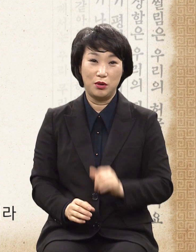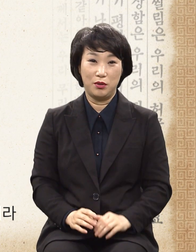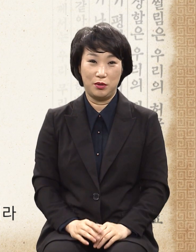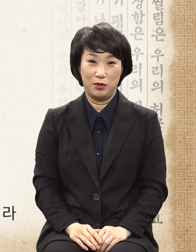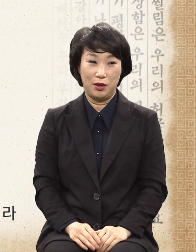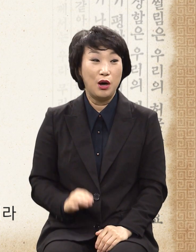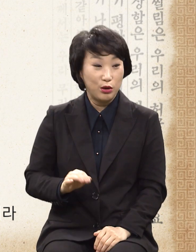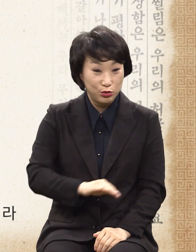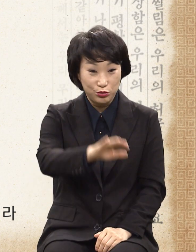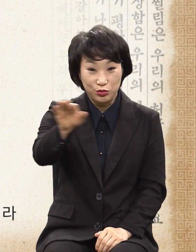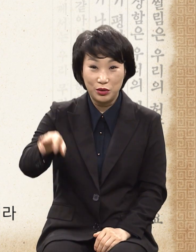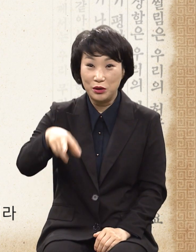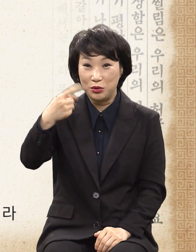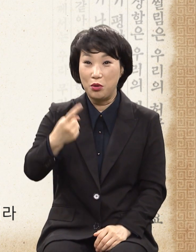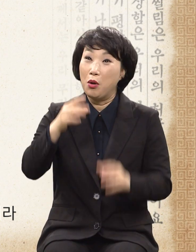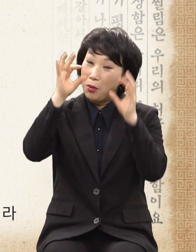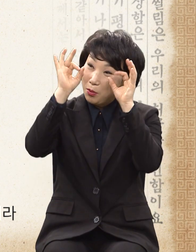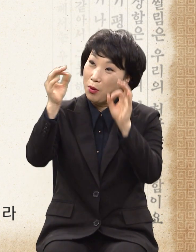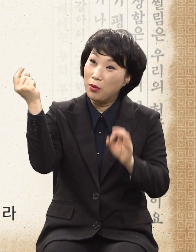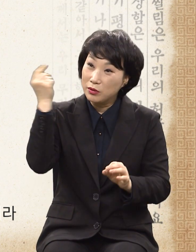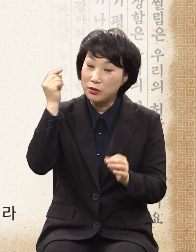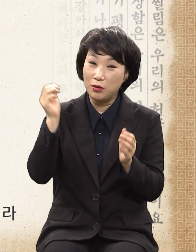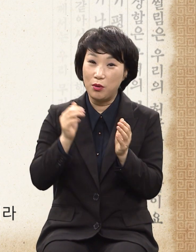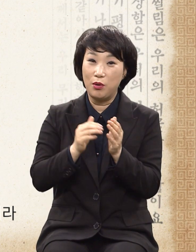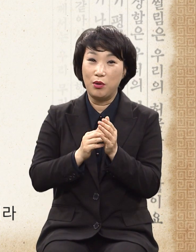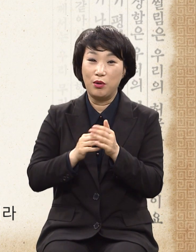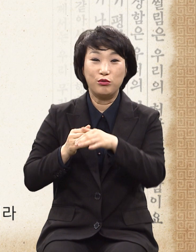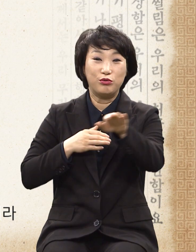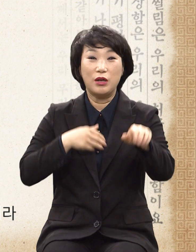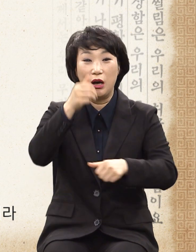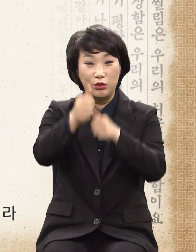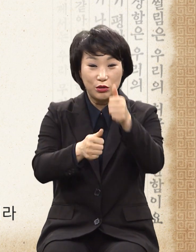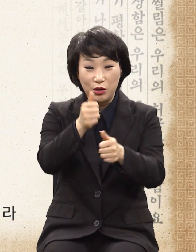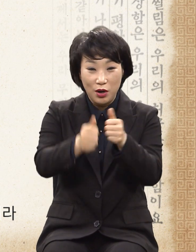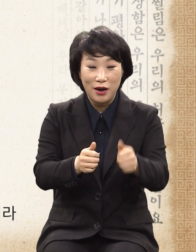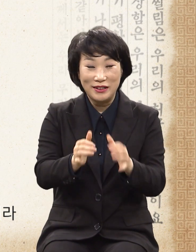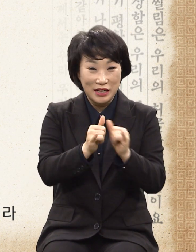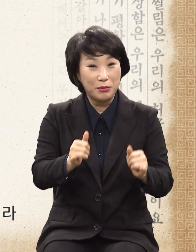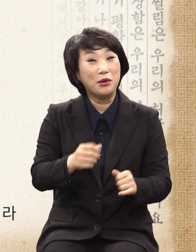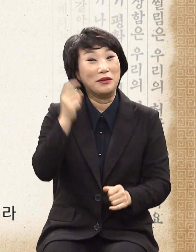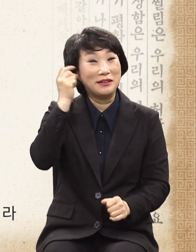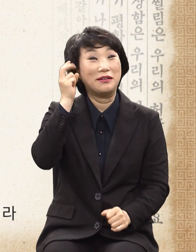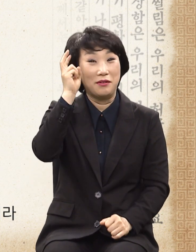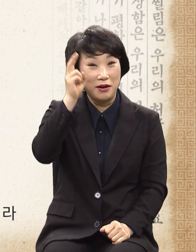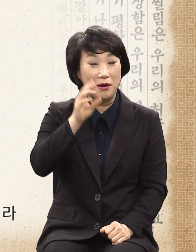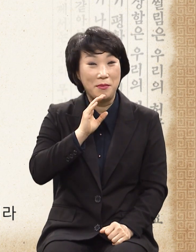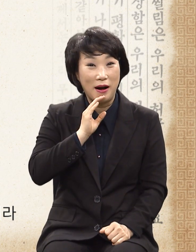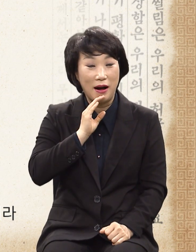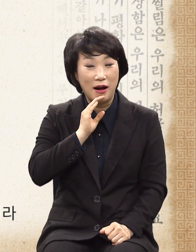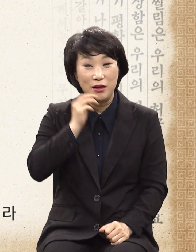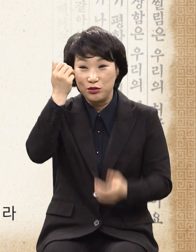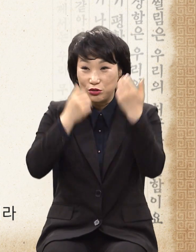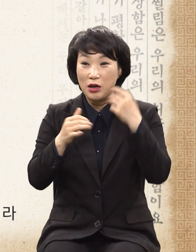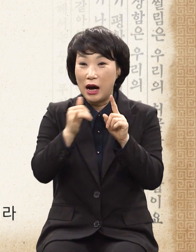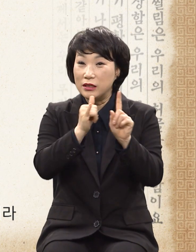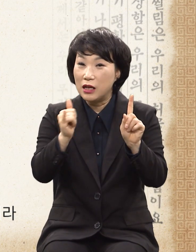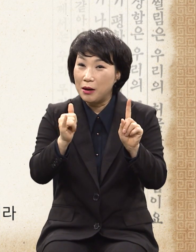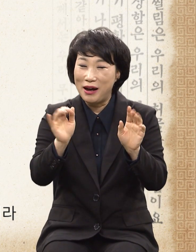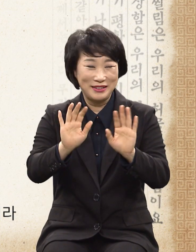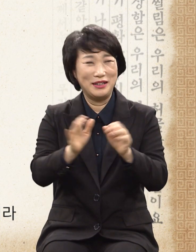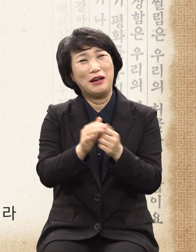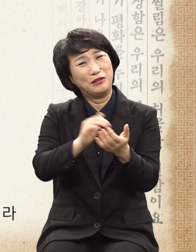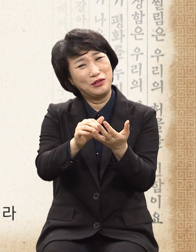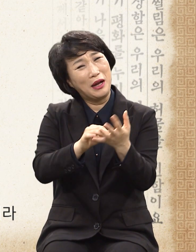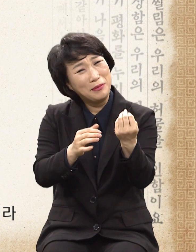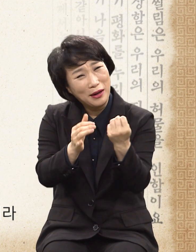우리도 들었고 후대 사람들도 듣고 단 한 사람 몇